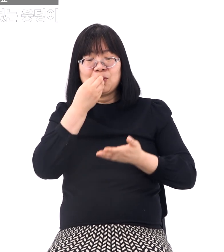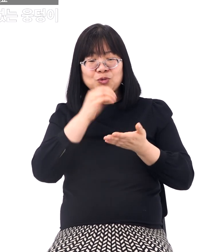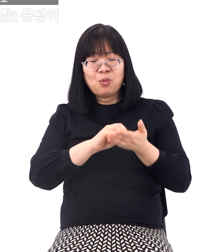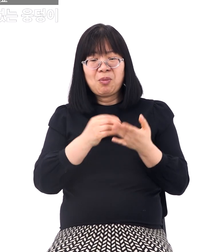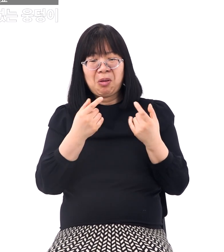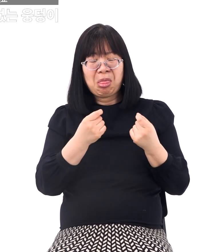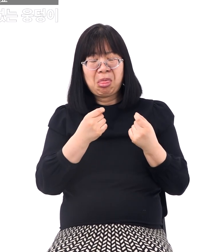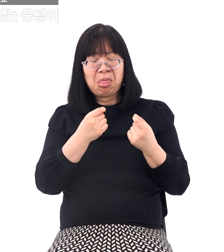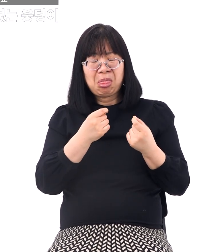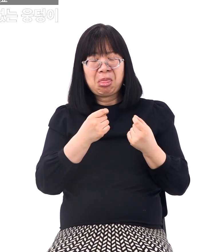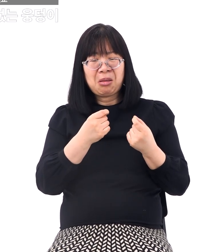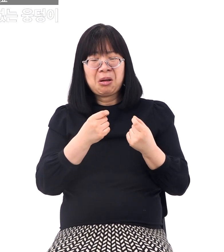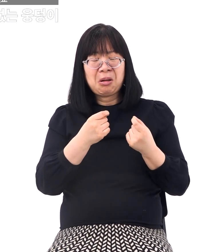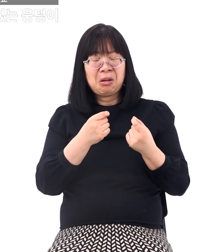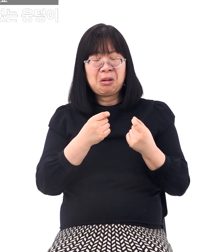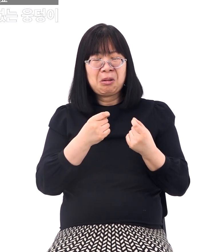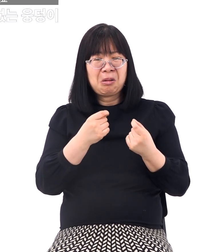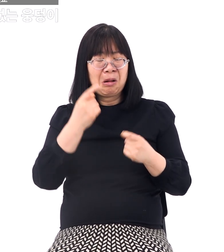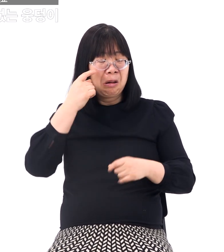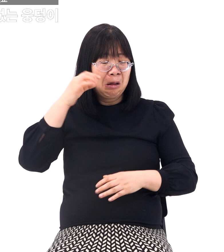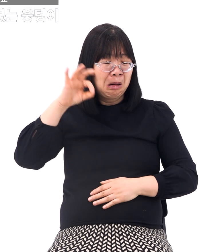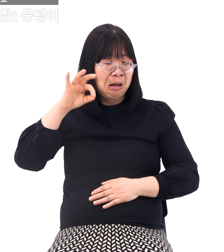같았던 청년을 쏙